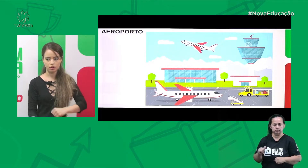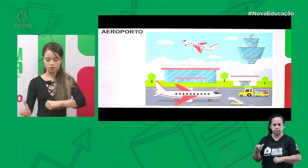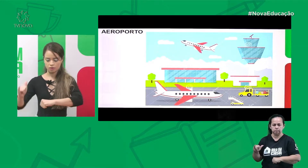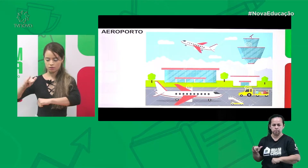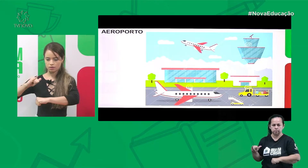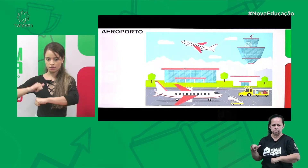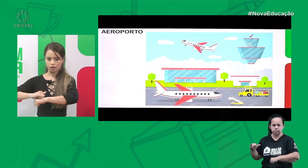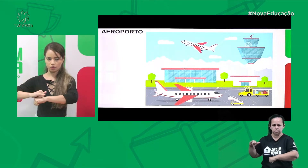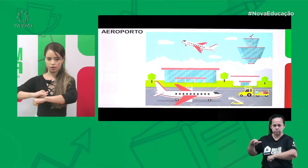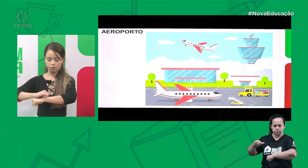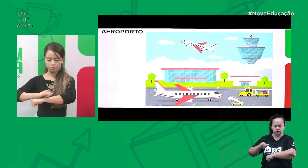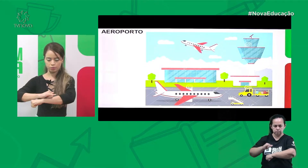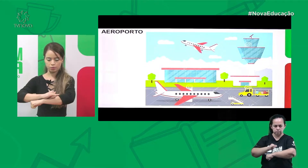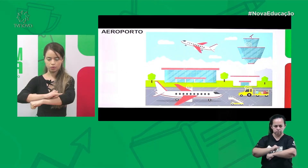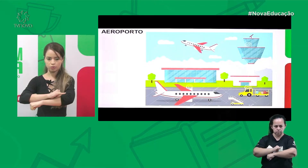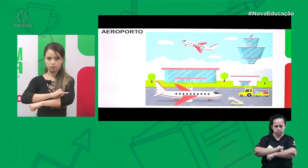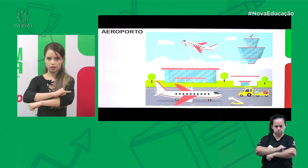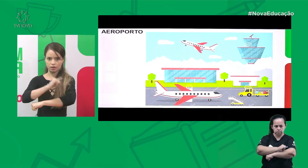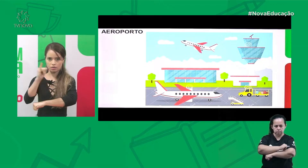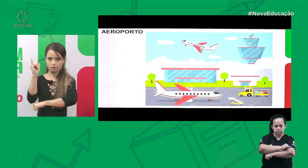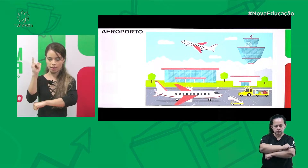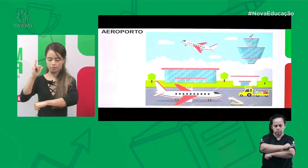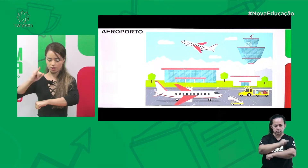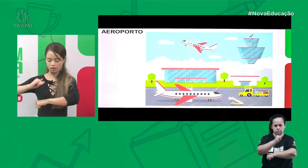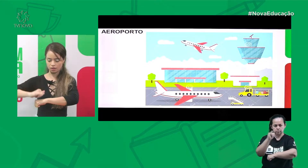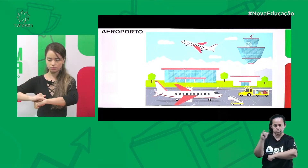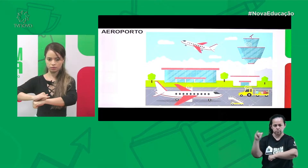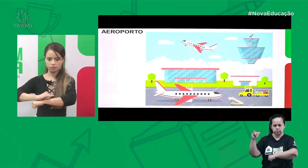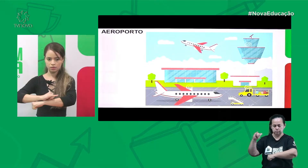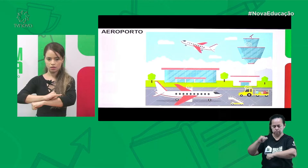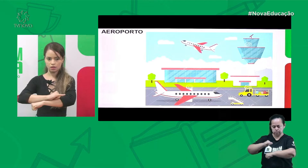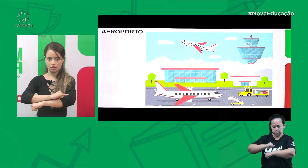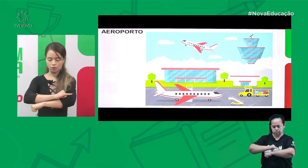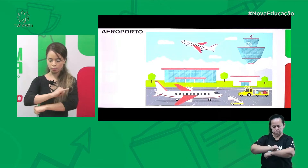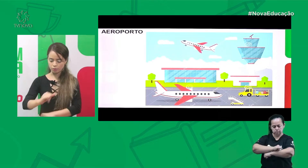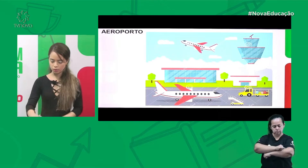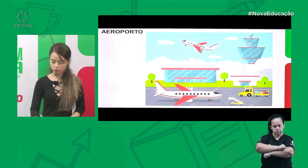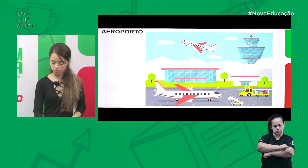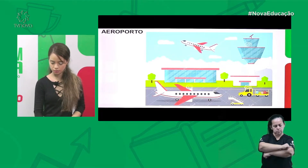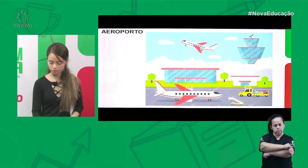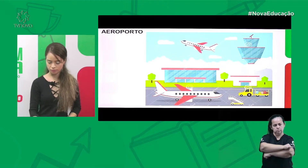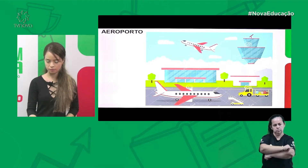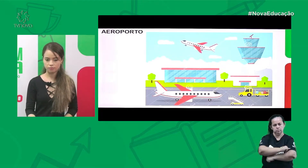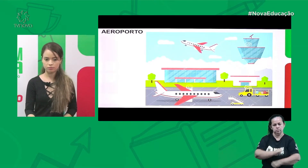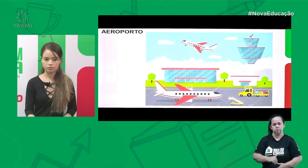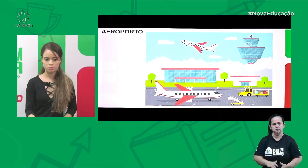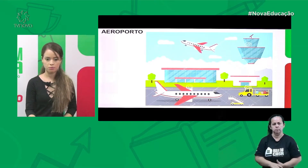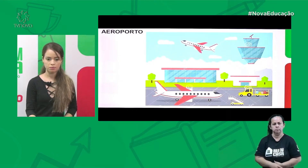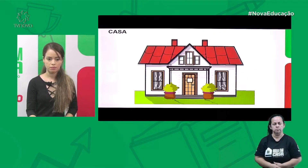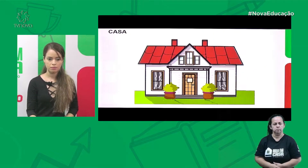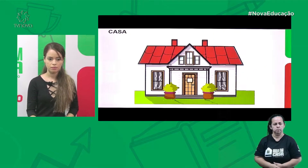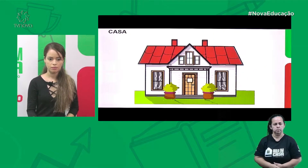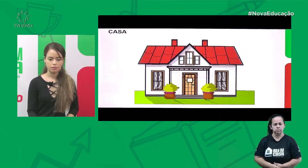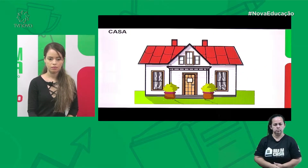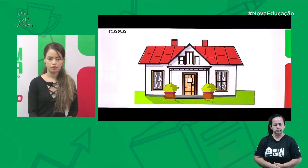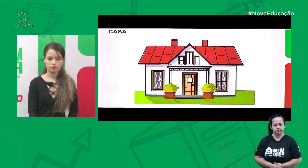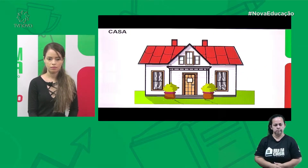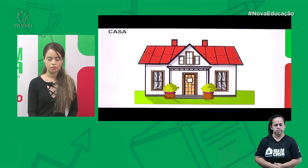aeroporto, certo? Aeroporto. Isso aqui é o sinal de avião, aeroporto.